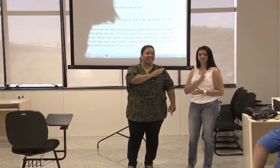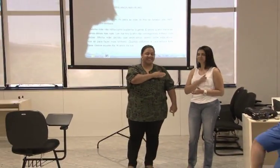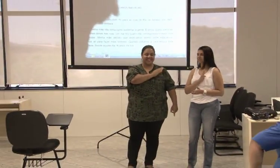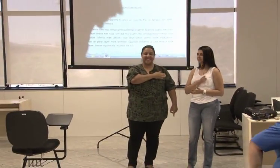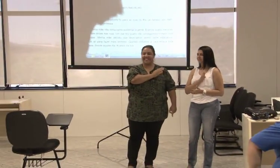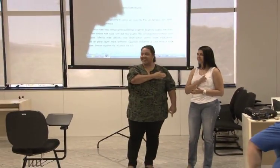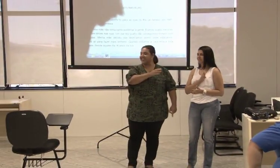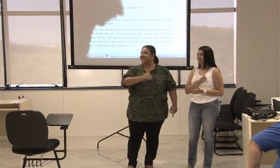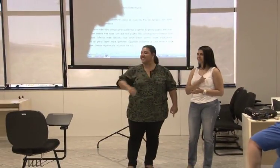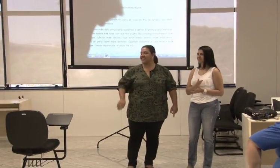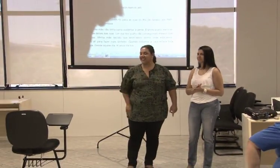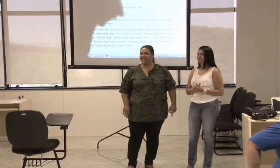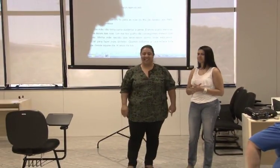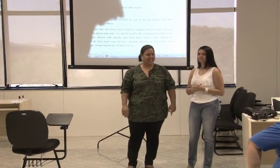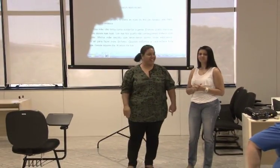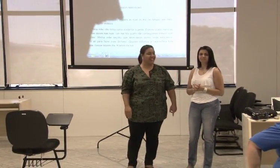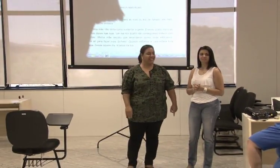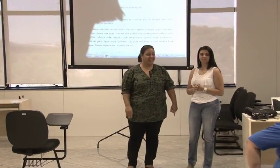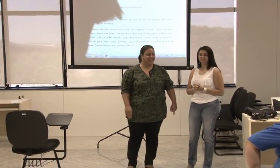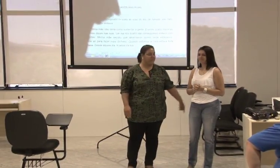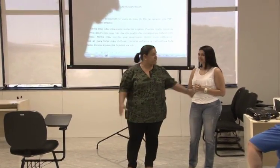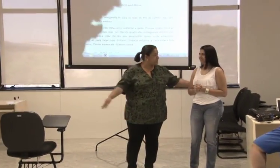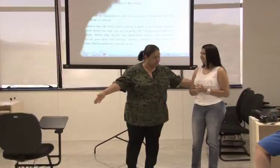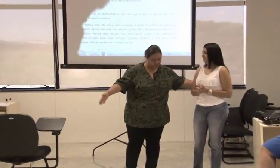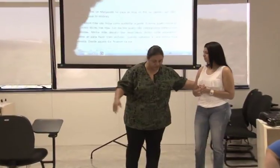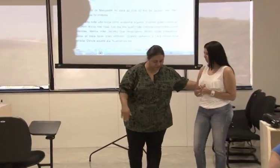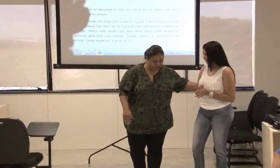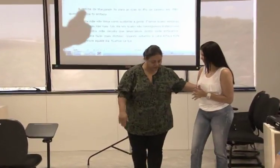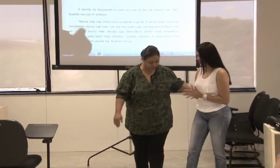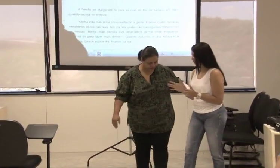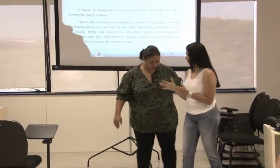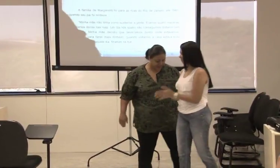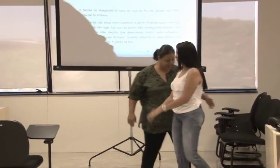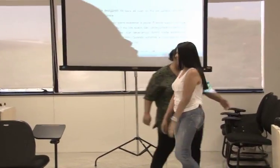Coração. Essa Gaga em Libras foi bom. Tá bom.